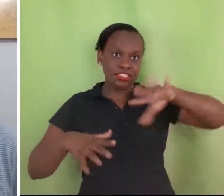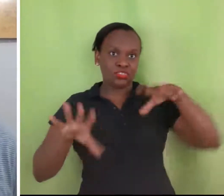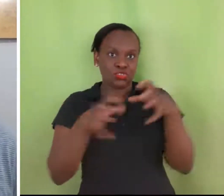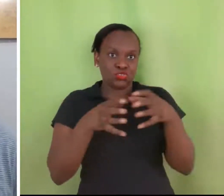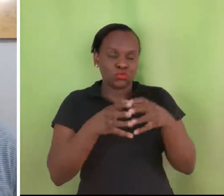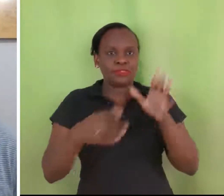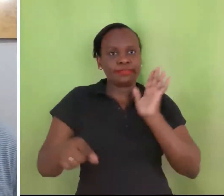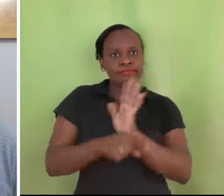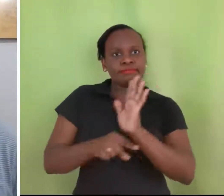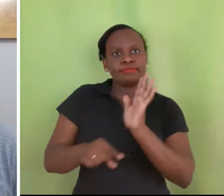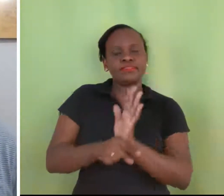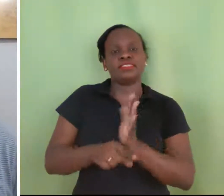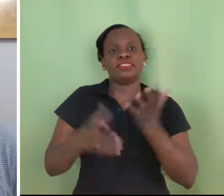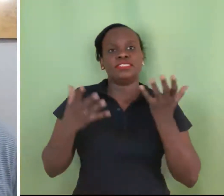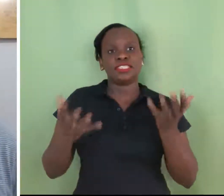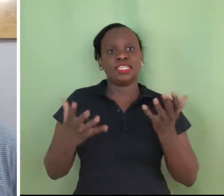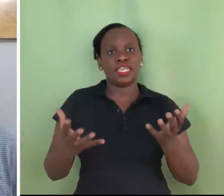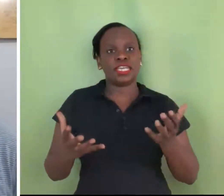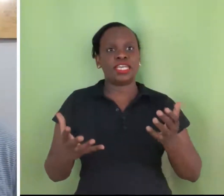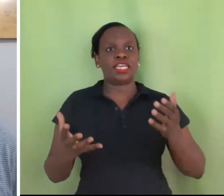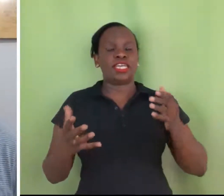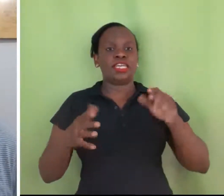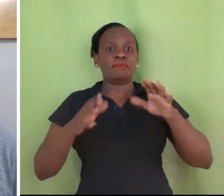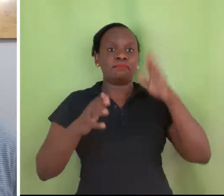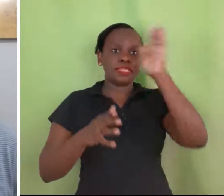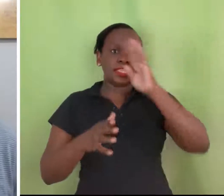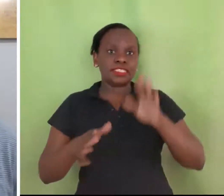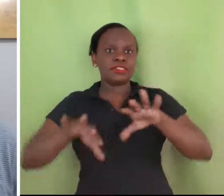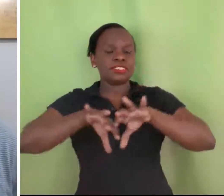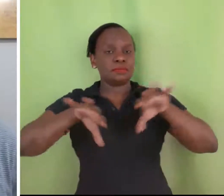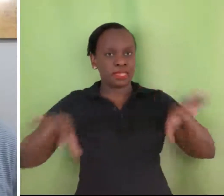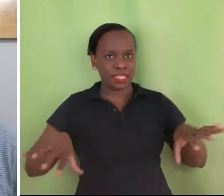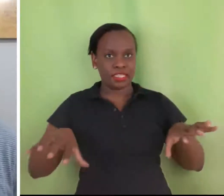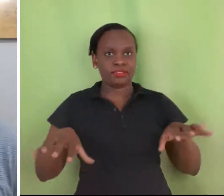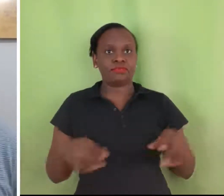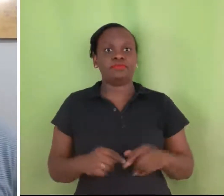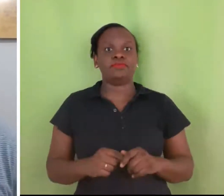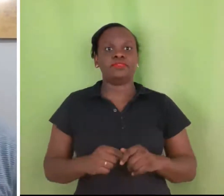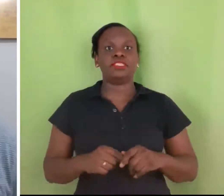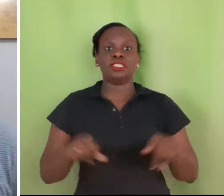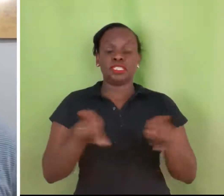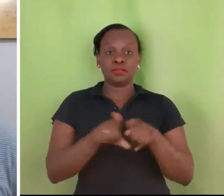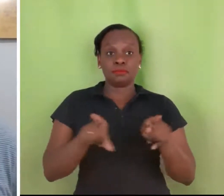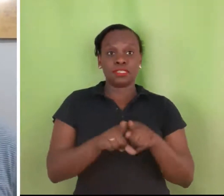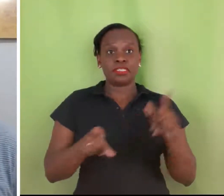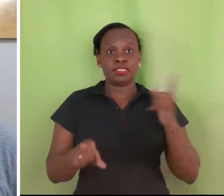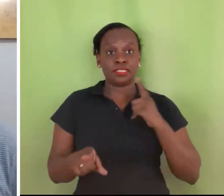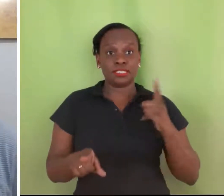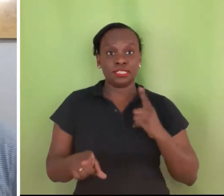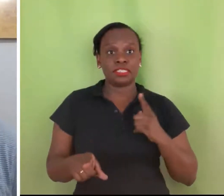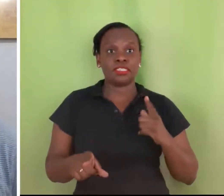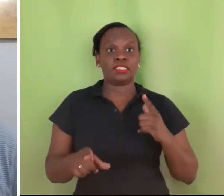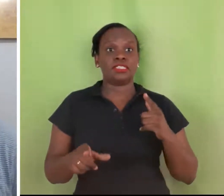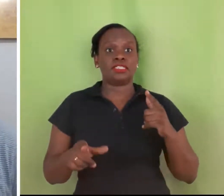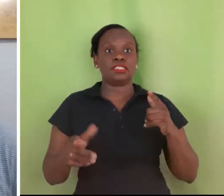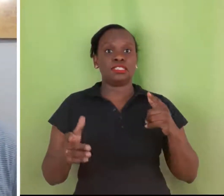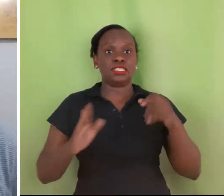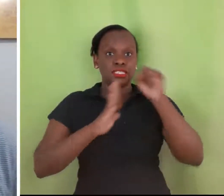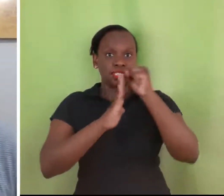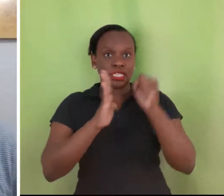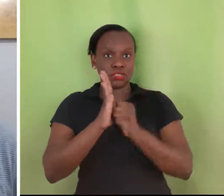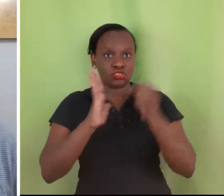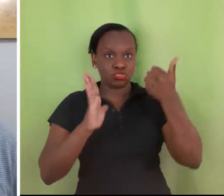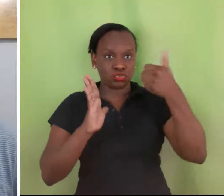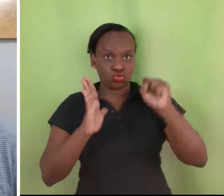que defendiam, né, essa ideia de uma separação, tá? Nós vamos ter, então, nesse final do século